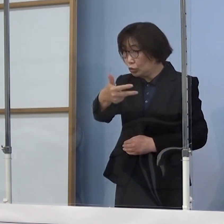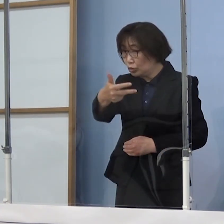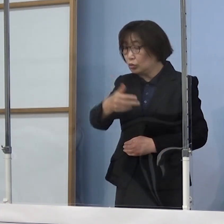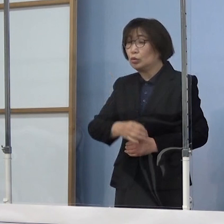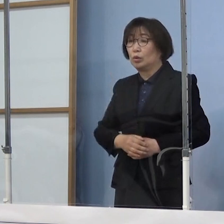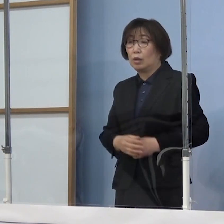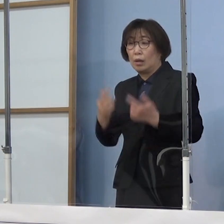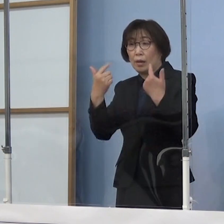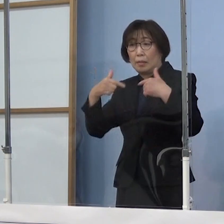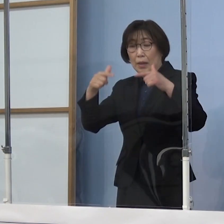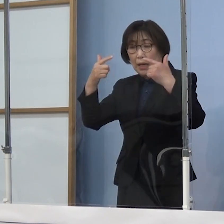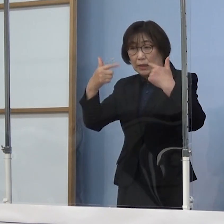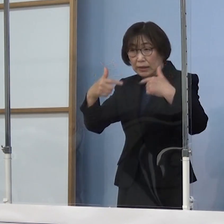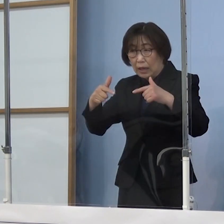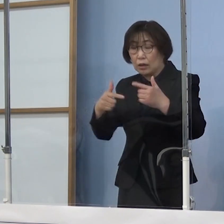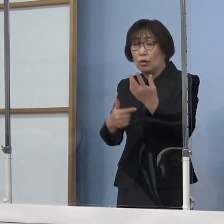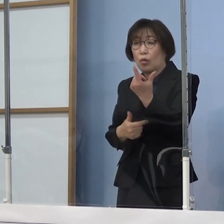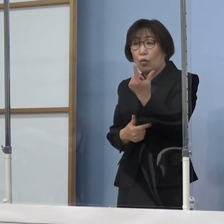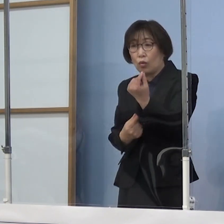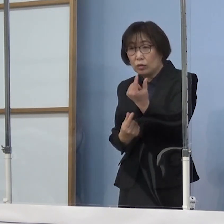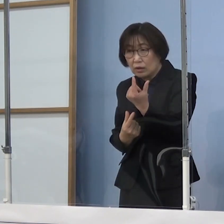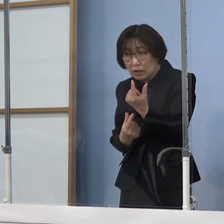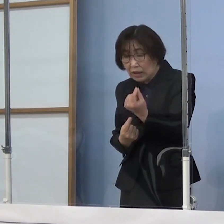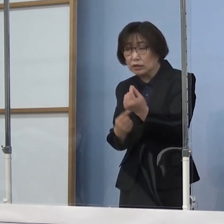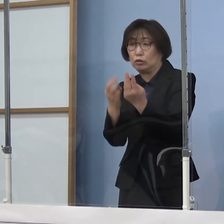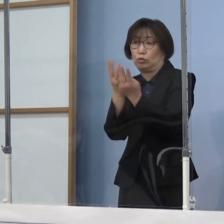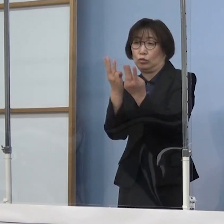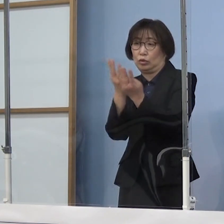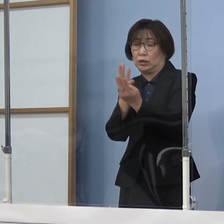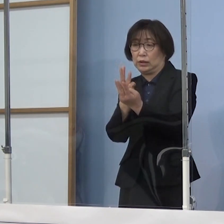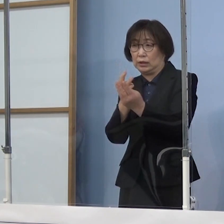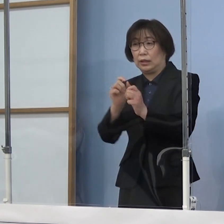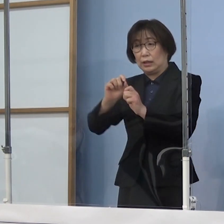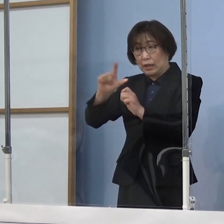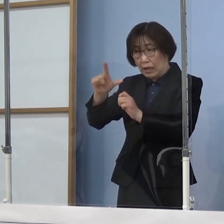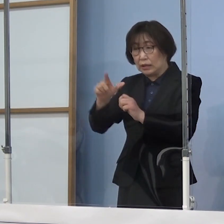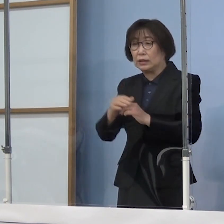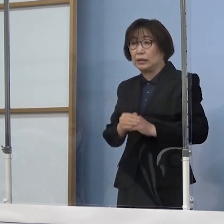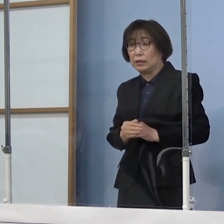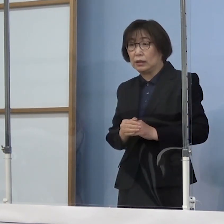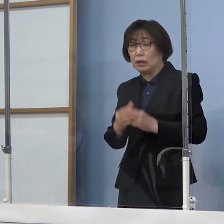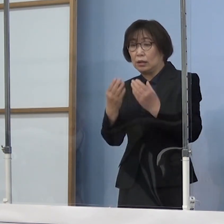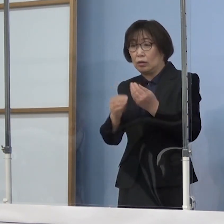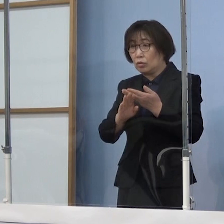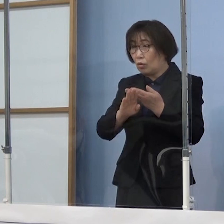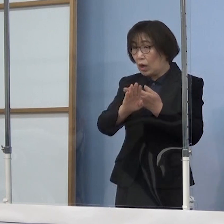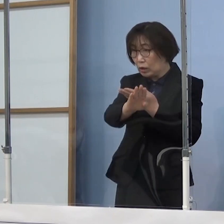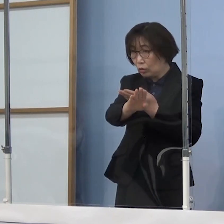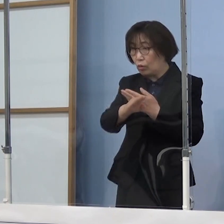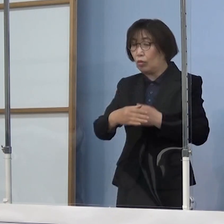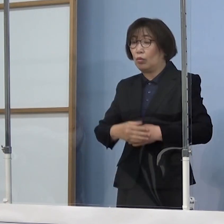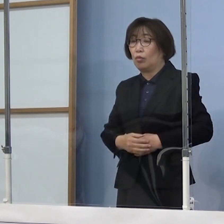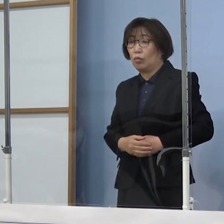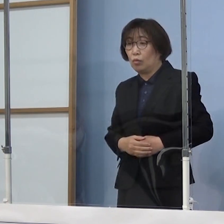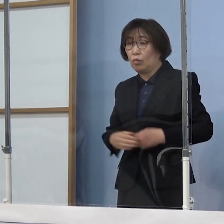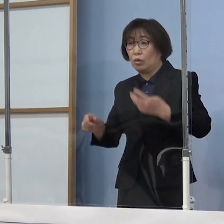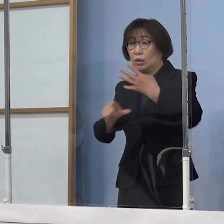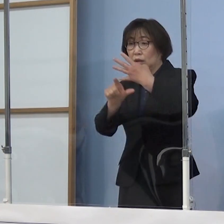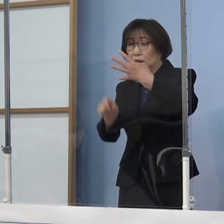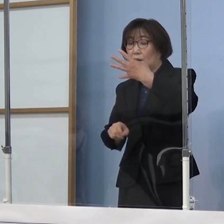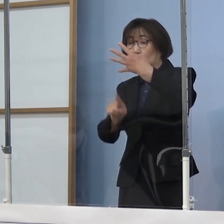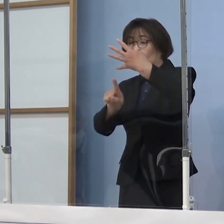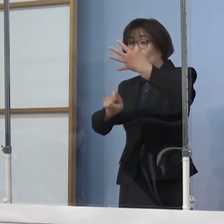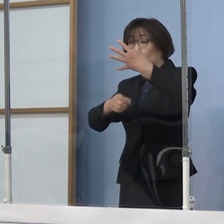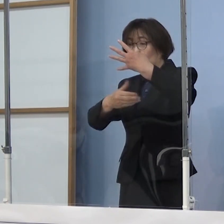毎回同じような数字が出る、さらにはその後ということですが、4月の